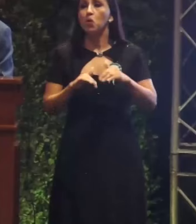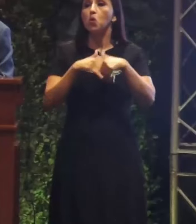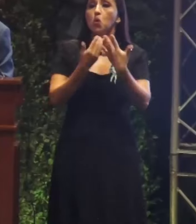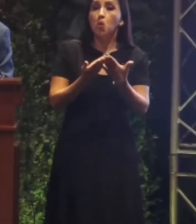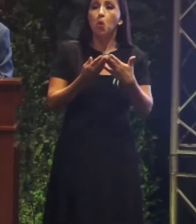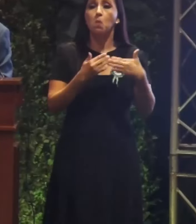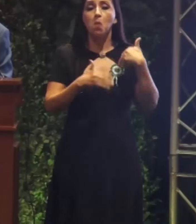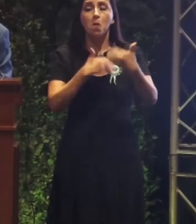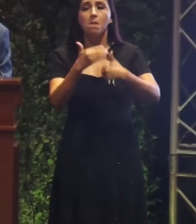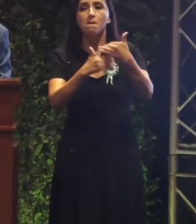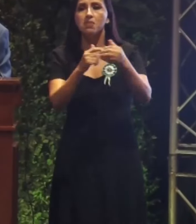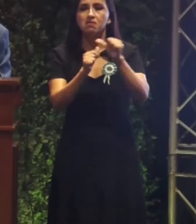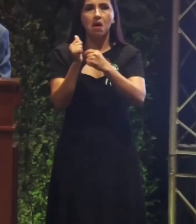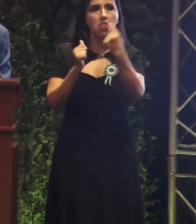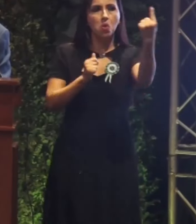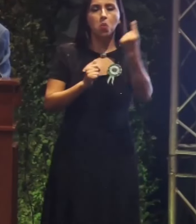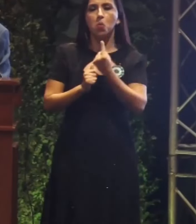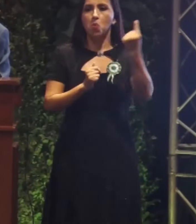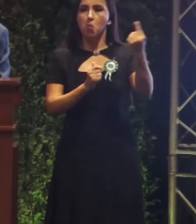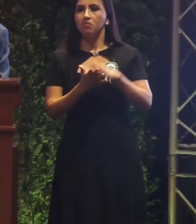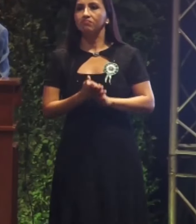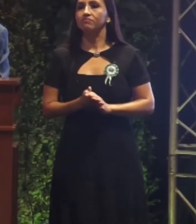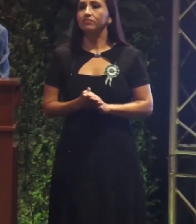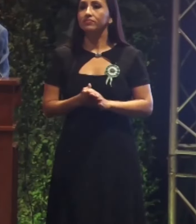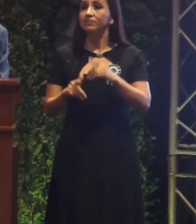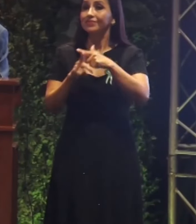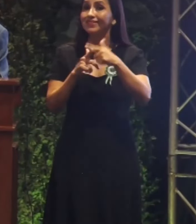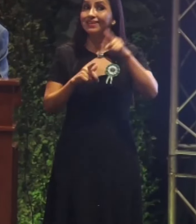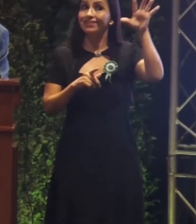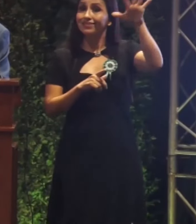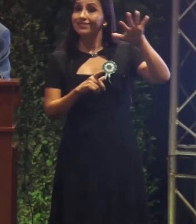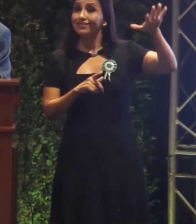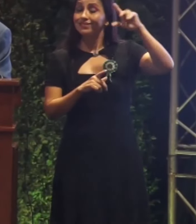cómo nos está yendo a cada uno. Es necesario